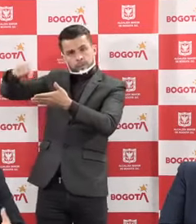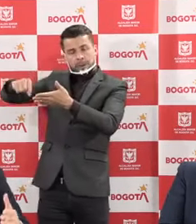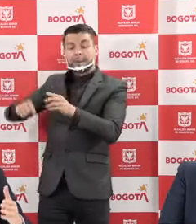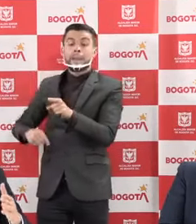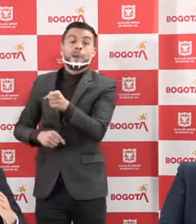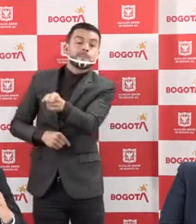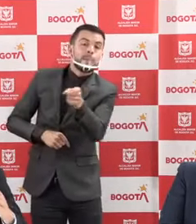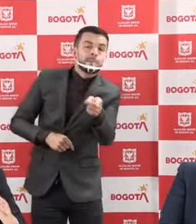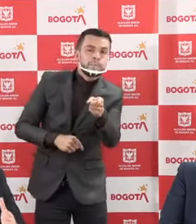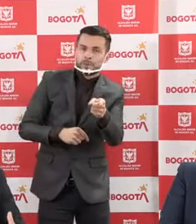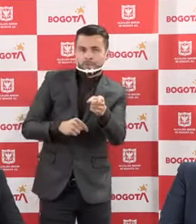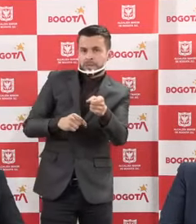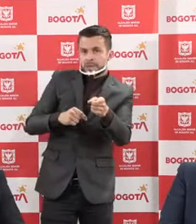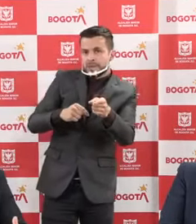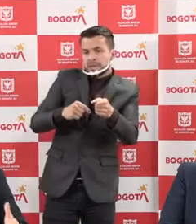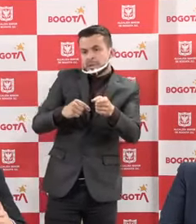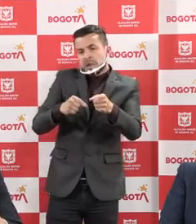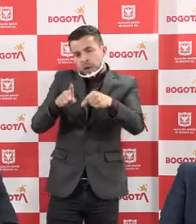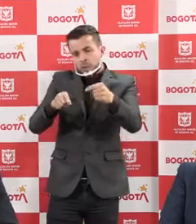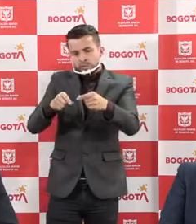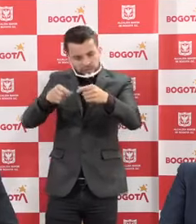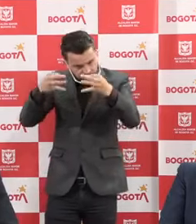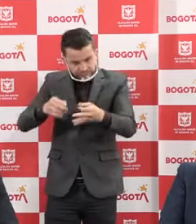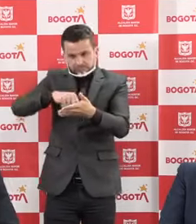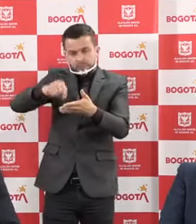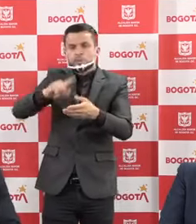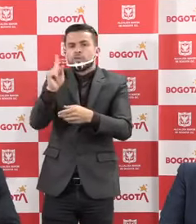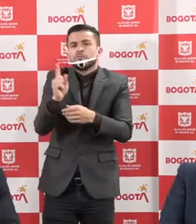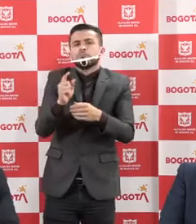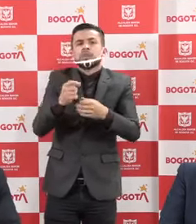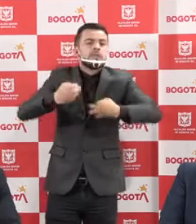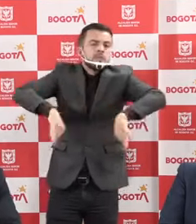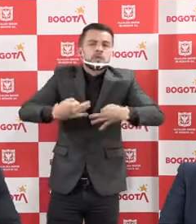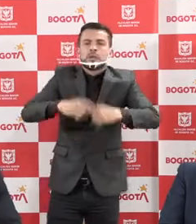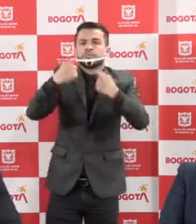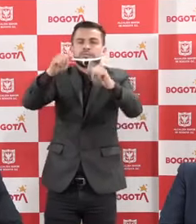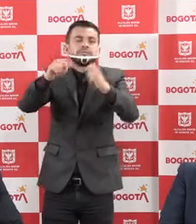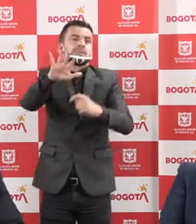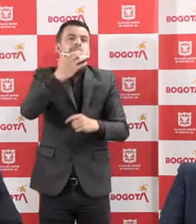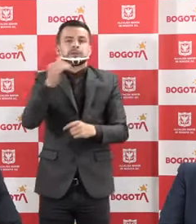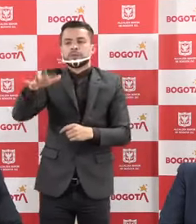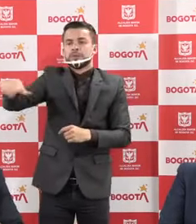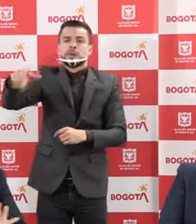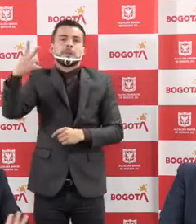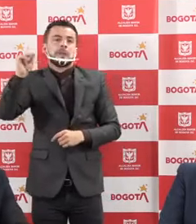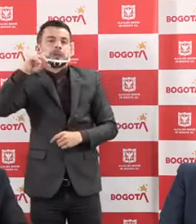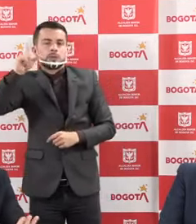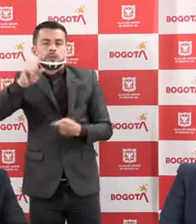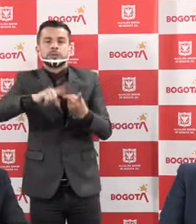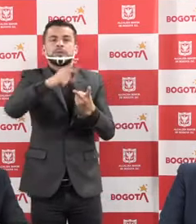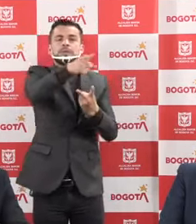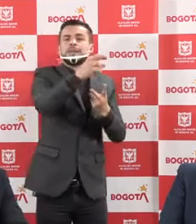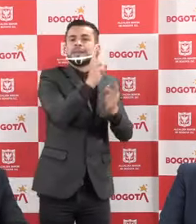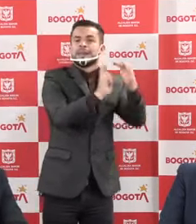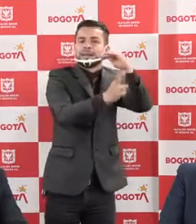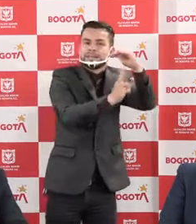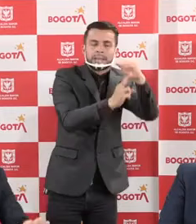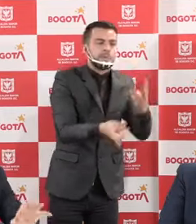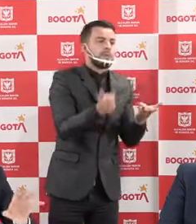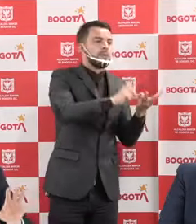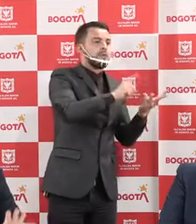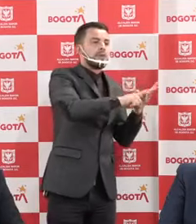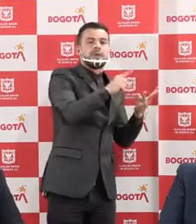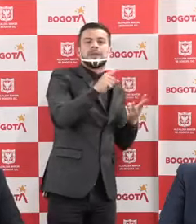es el caso del 20 de julio de san victorino del restrepo de la gaitana en suba de varias zonas populares de